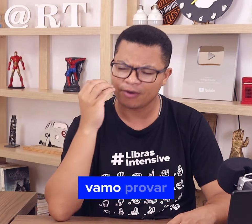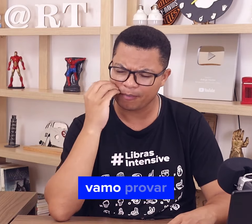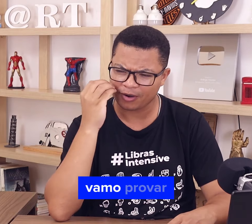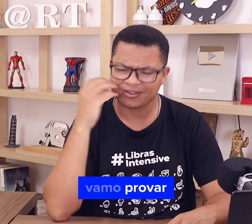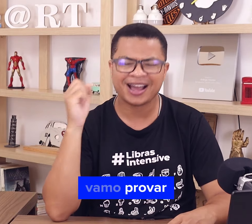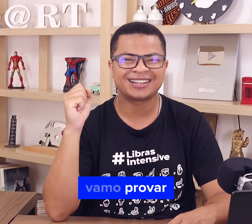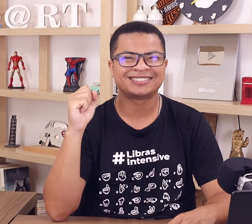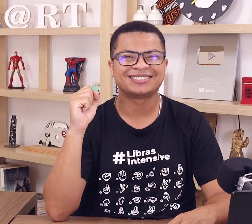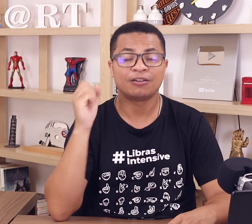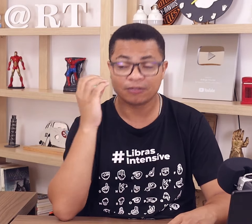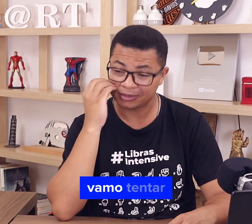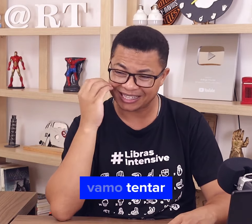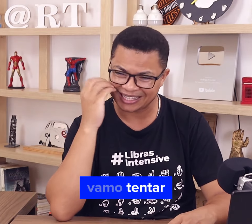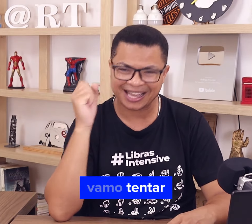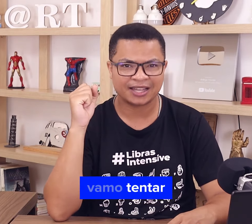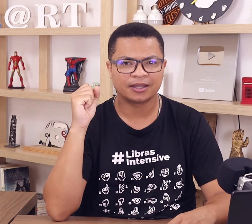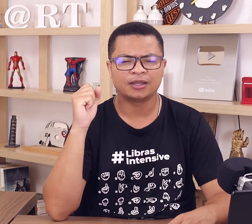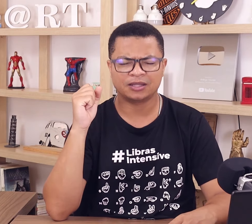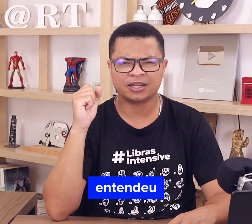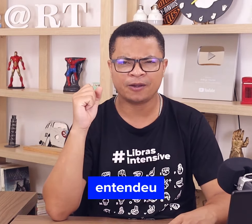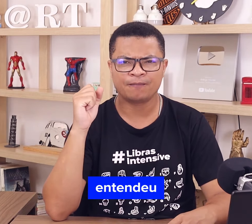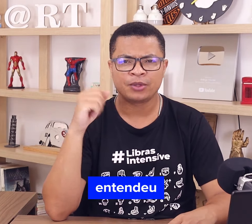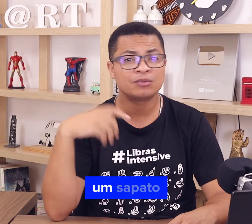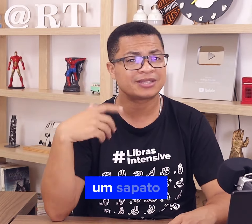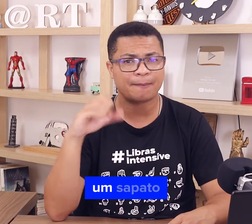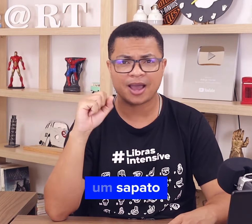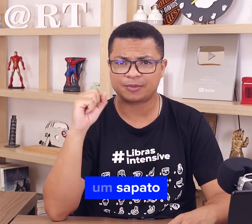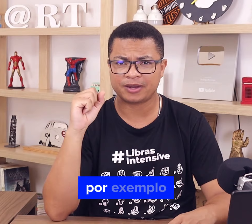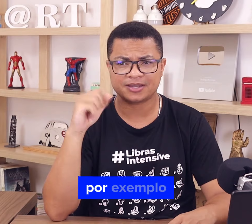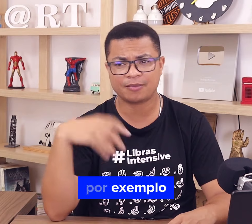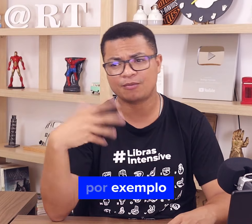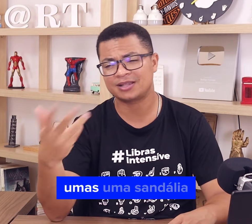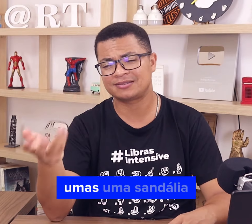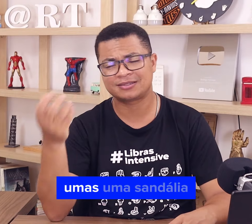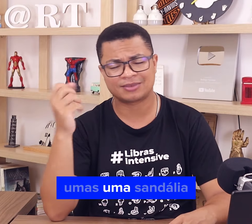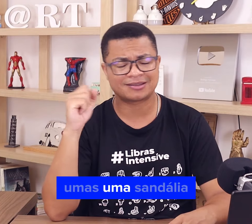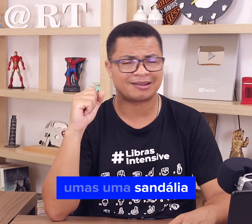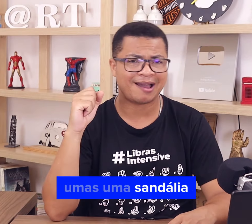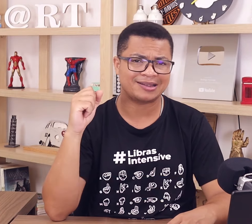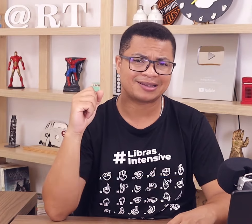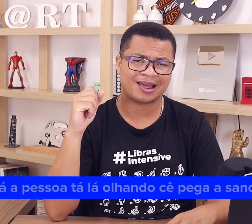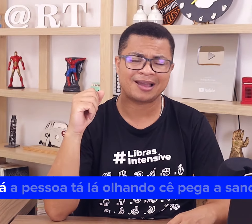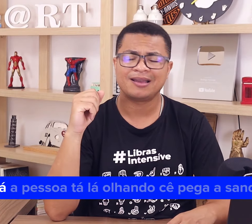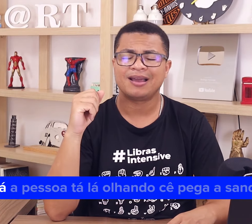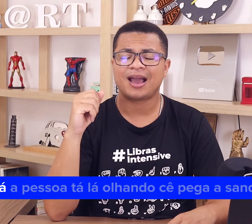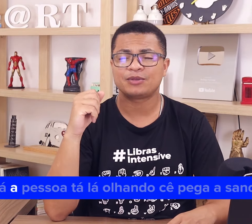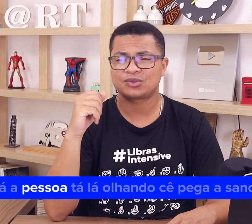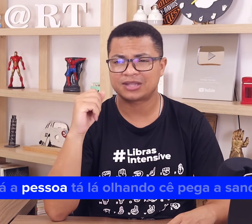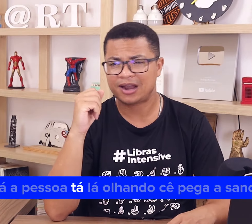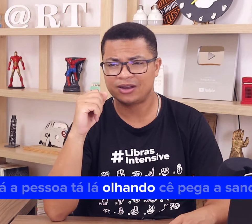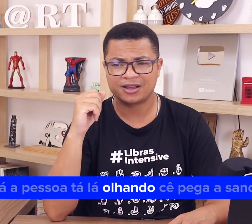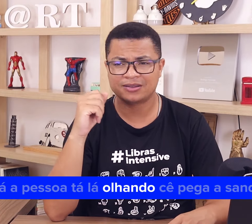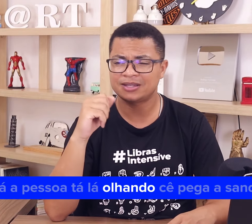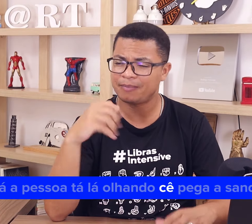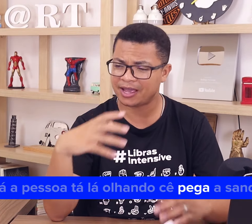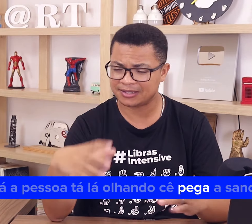Vamos provar. Vamos tentar. Entendeu? Um sapato, por exemplo. Uma sandália, sei lá. A pessoa tá lá olhando. Você pega